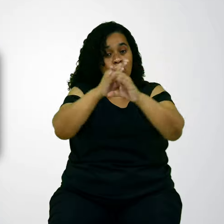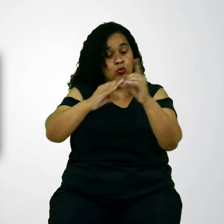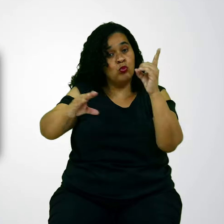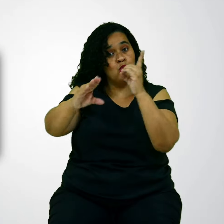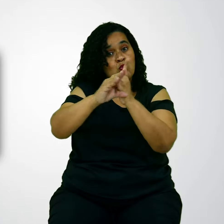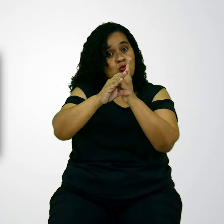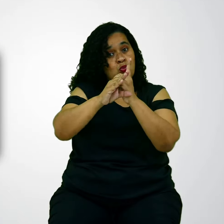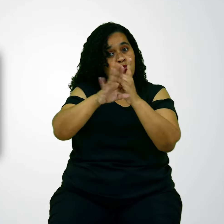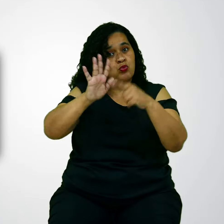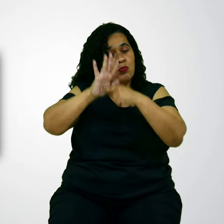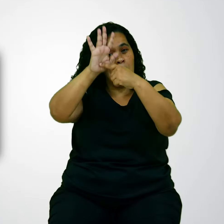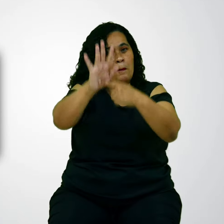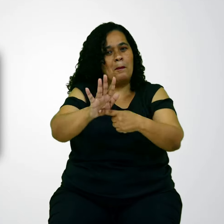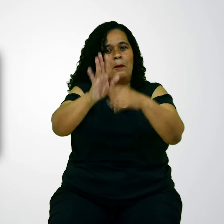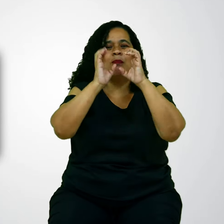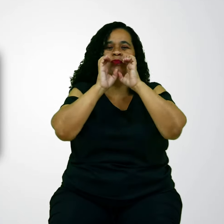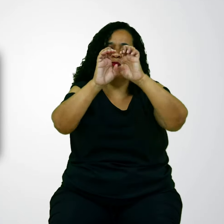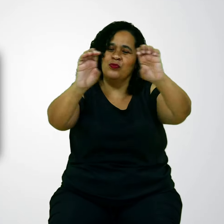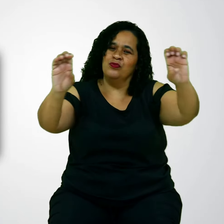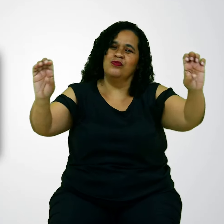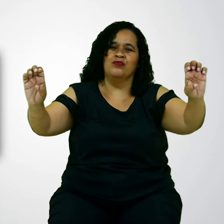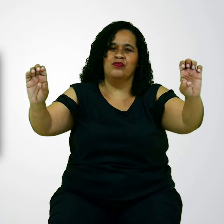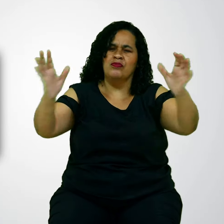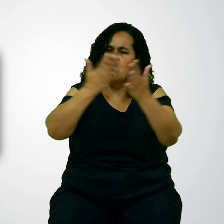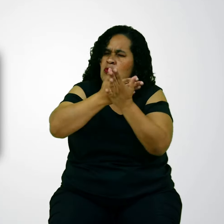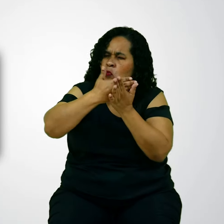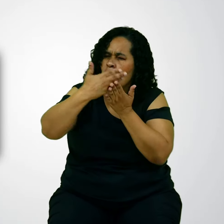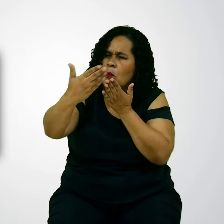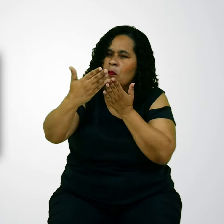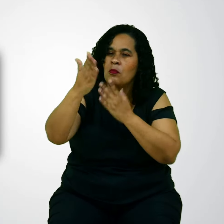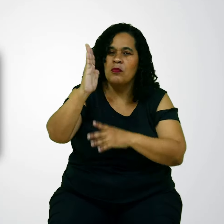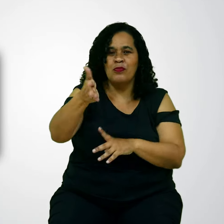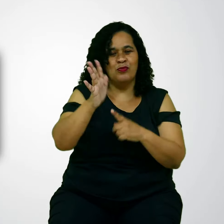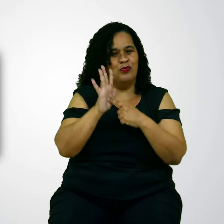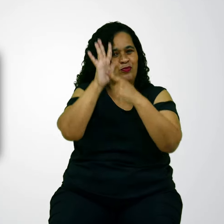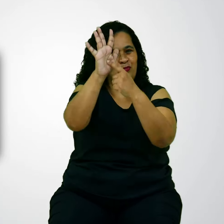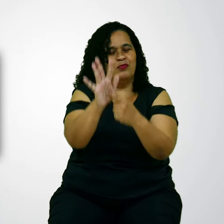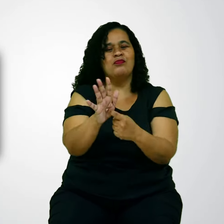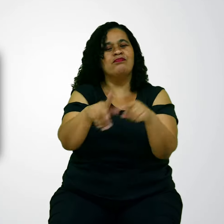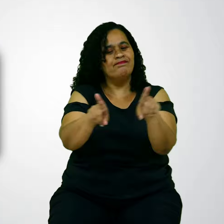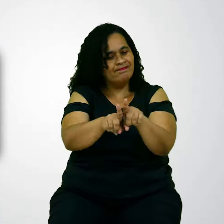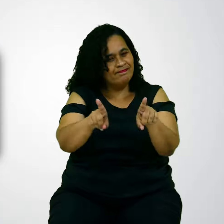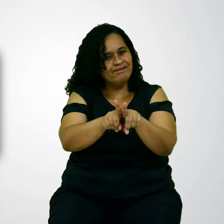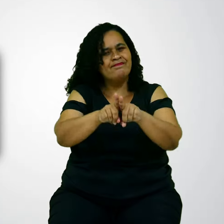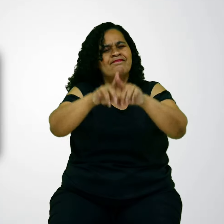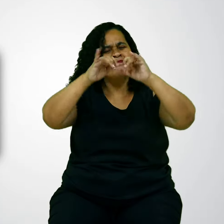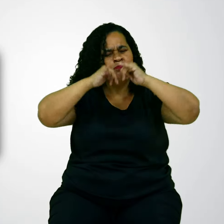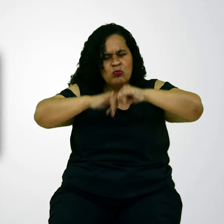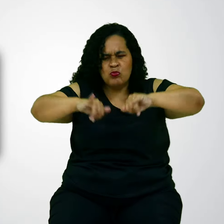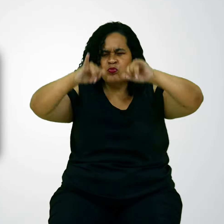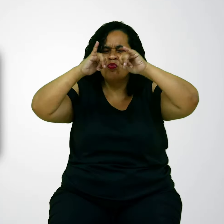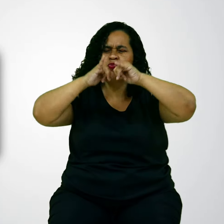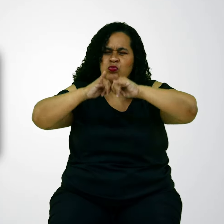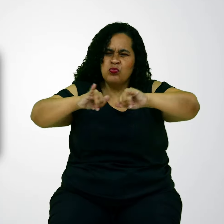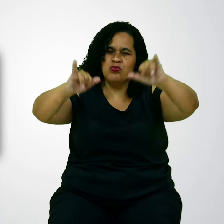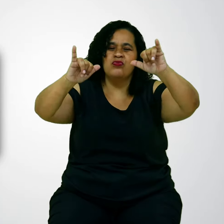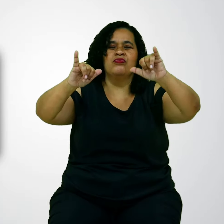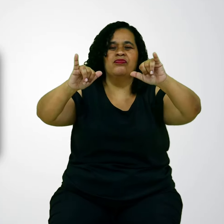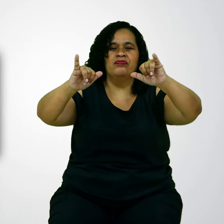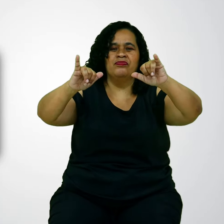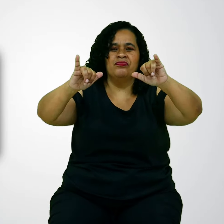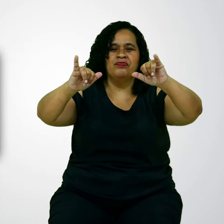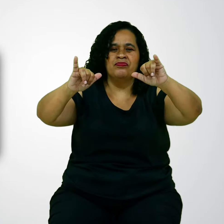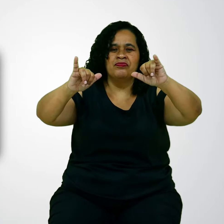desde a recepção, quem está na recepção está também proclamando essa mensagem. Tem um rei que governa. Porque um dia eu fui